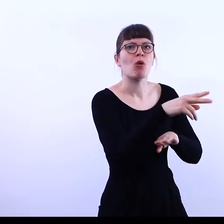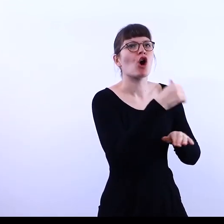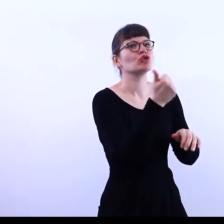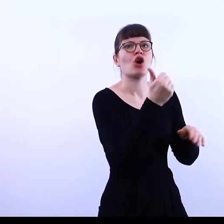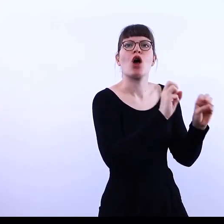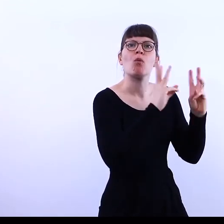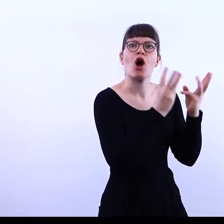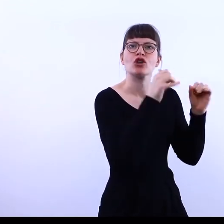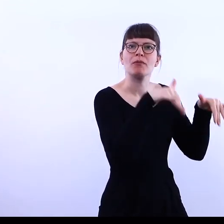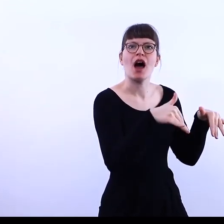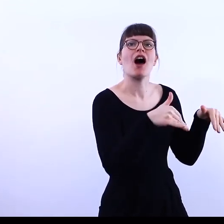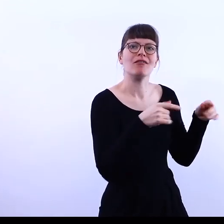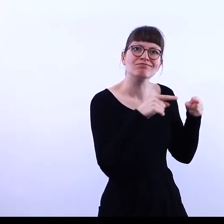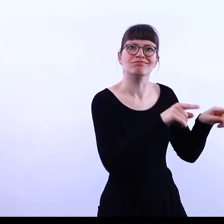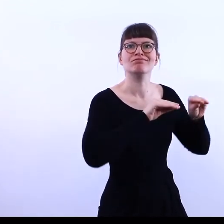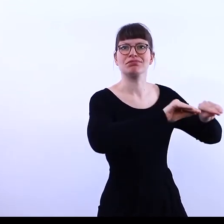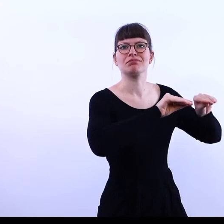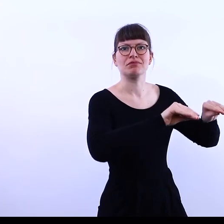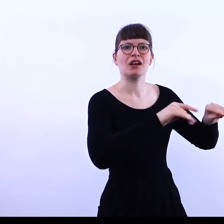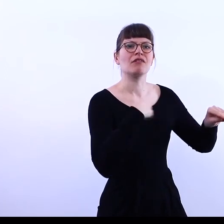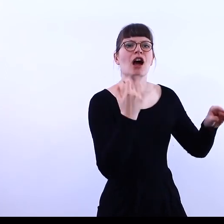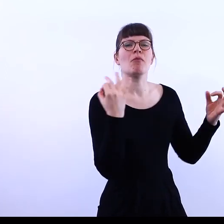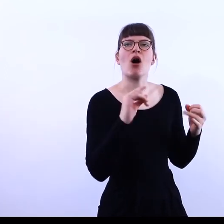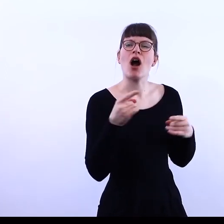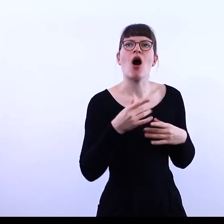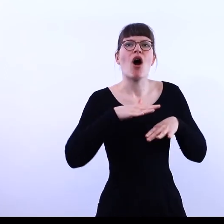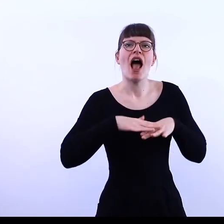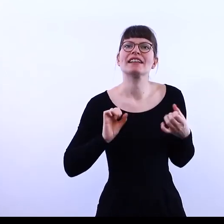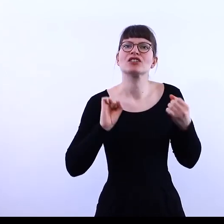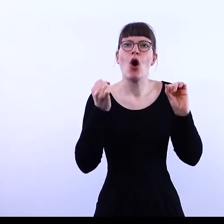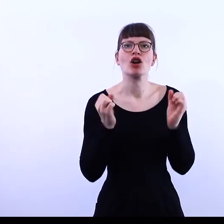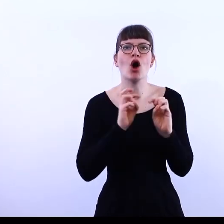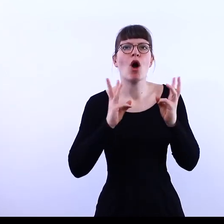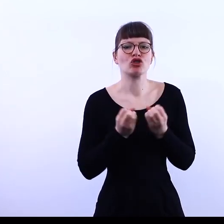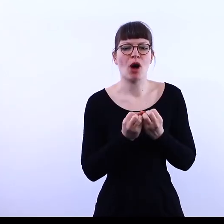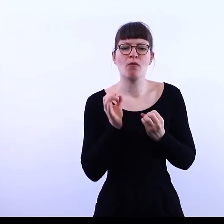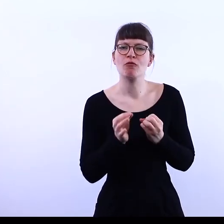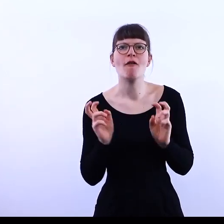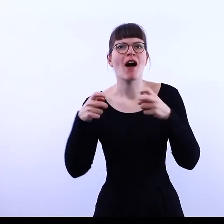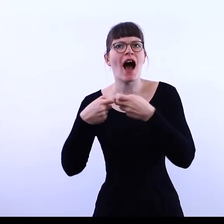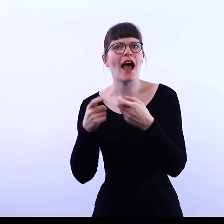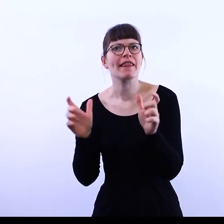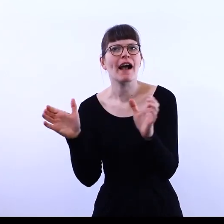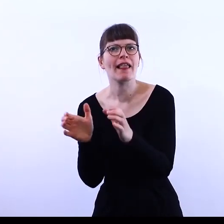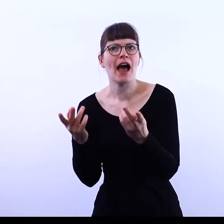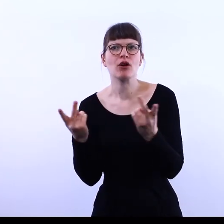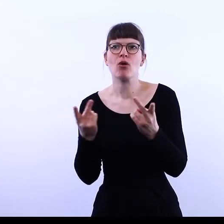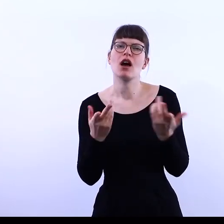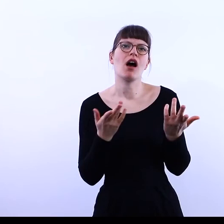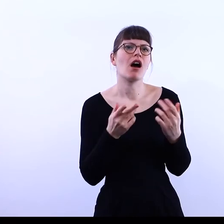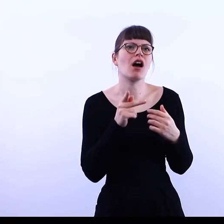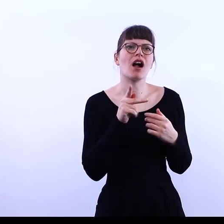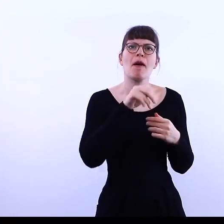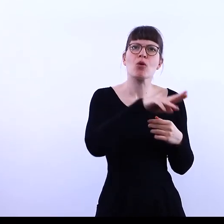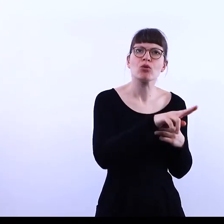brauchen wirklich Hands-on-Workshops, zum Beispiel auch für kleinere Vereine, für KMUs, die einfach auch